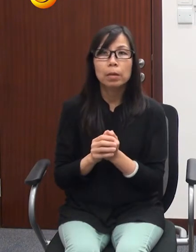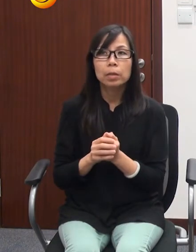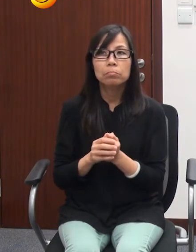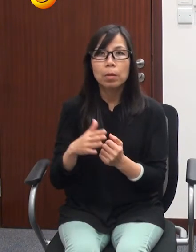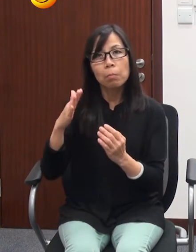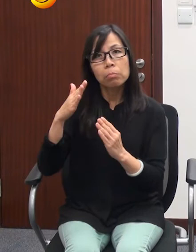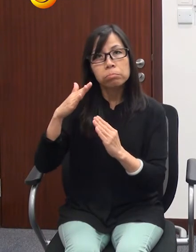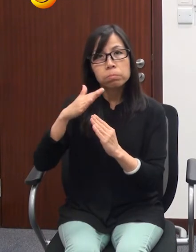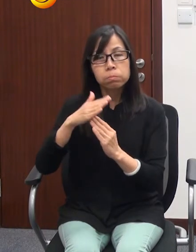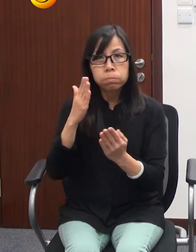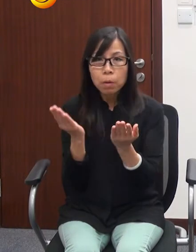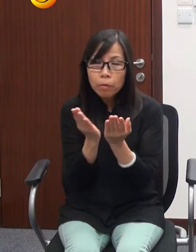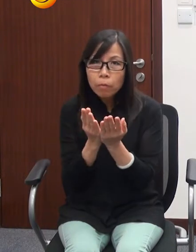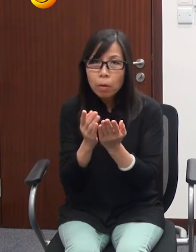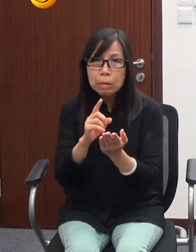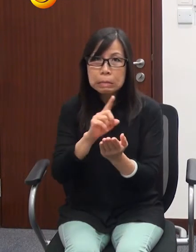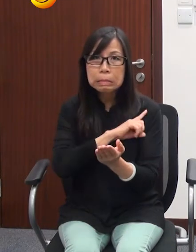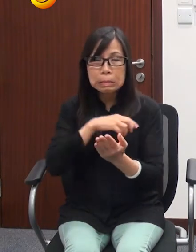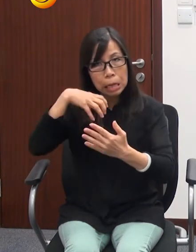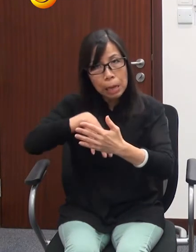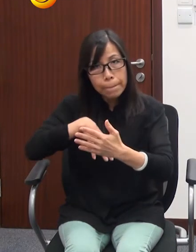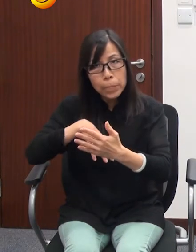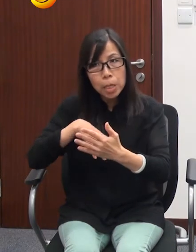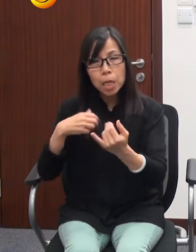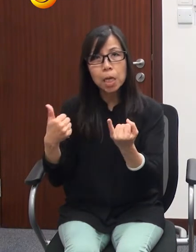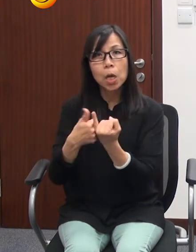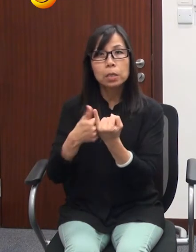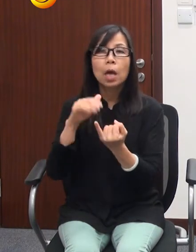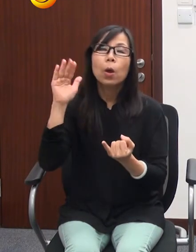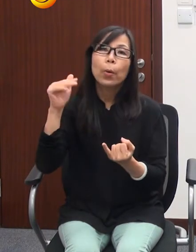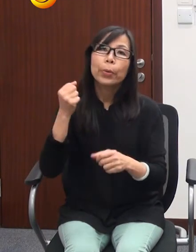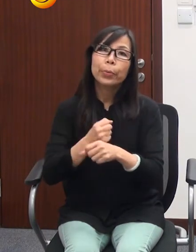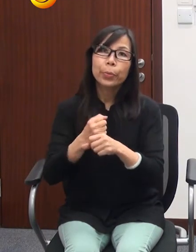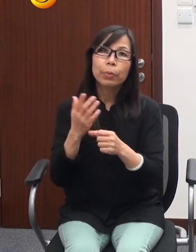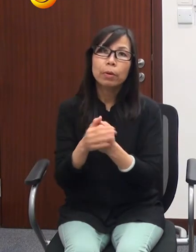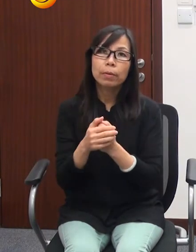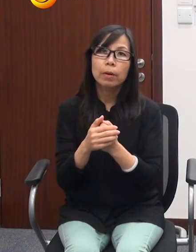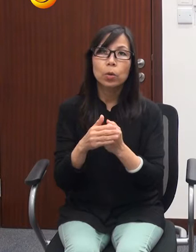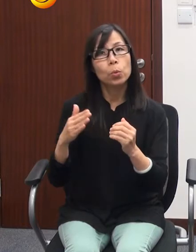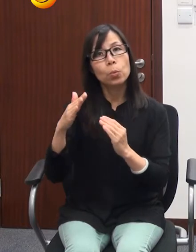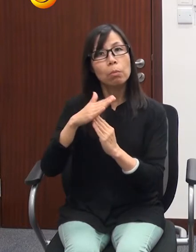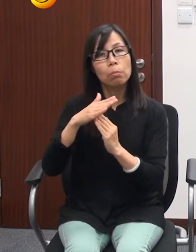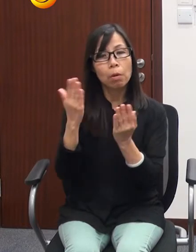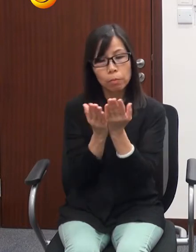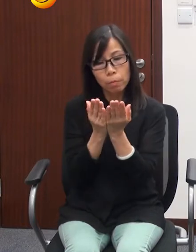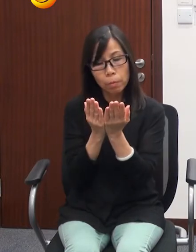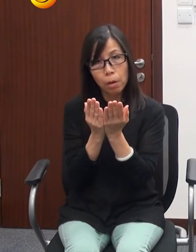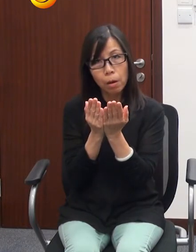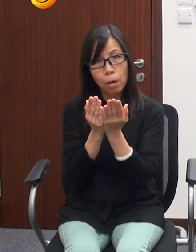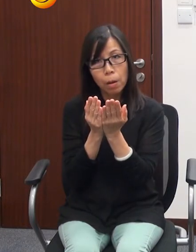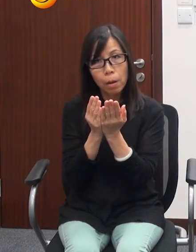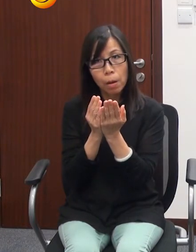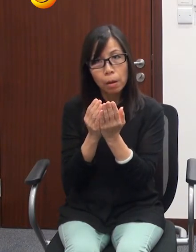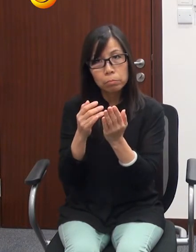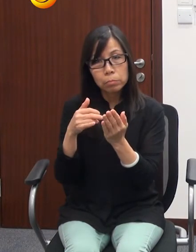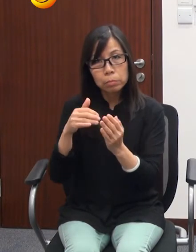身係學生力所能及，亦都做到嘅，係咪啊？咁如果罷課嘅話，就會令到港大即係加咗壓